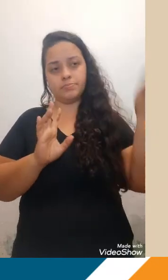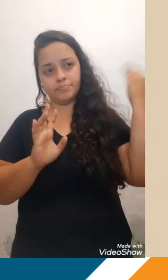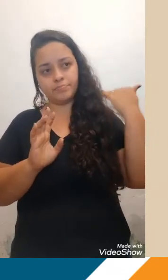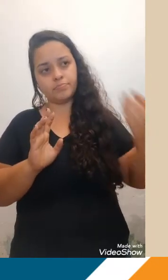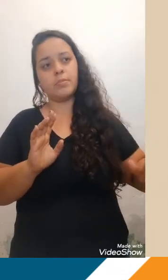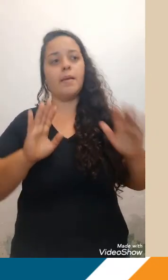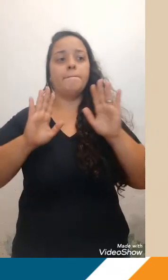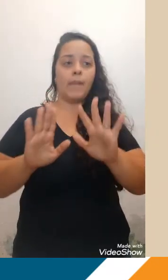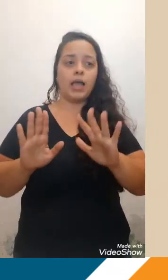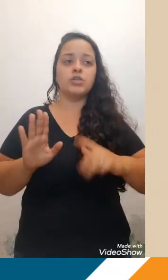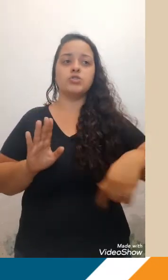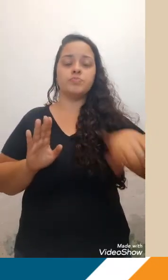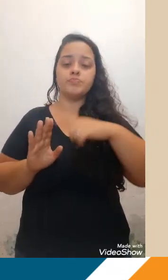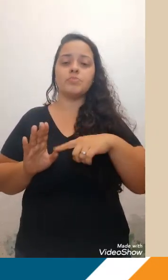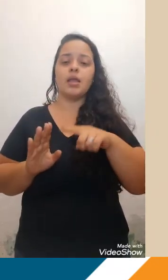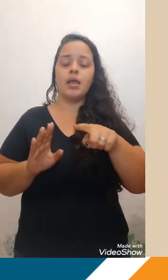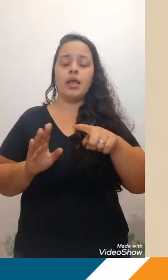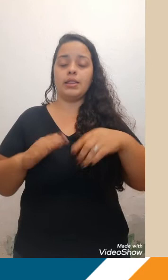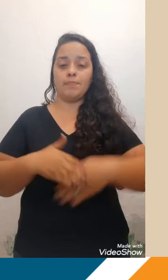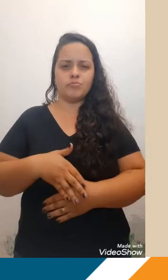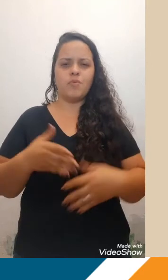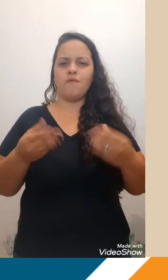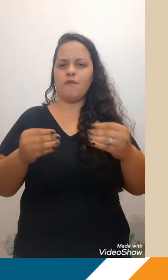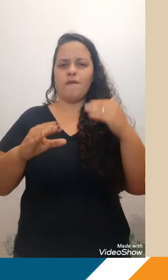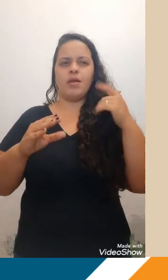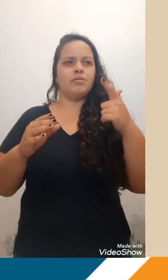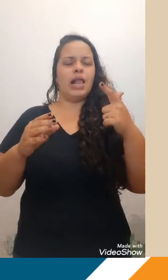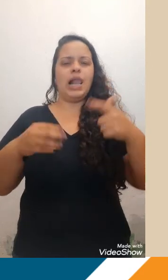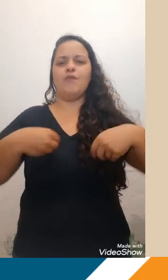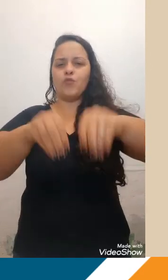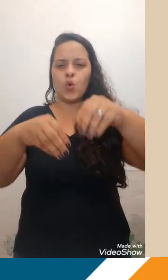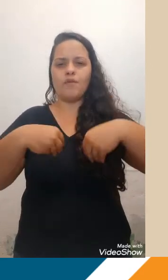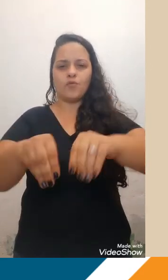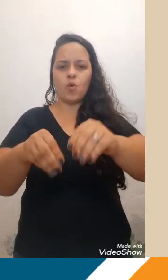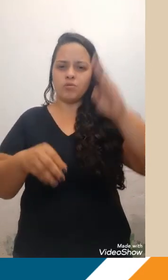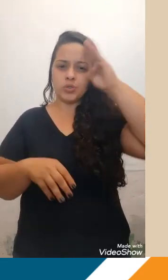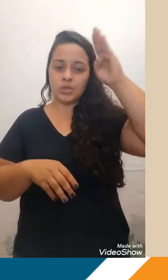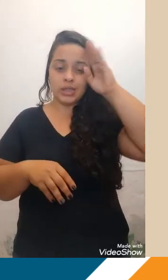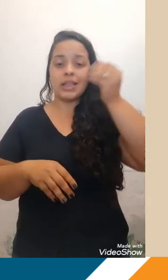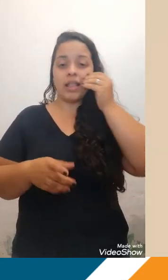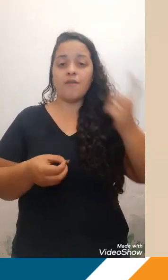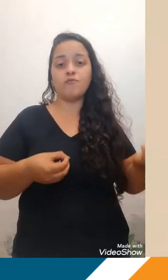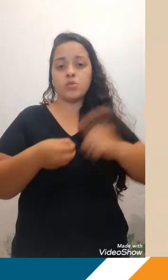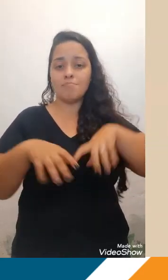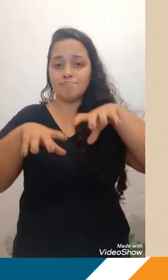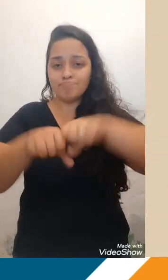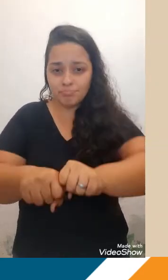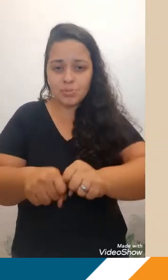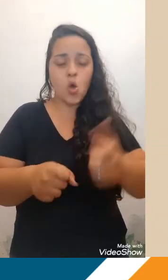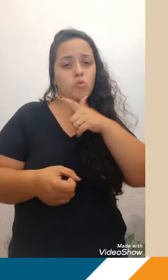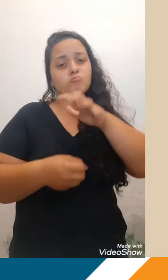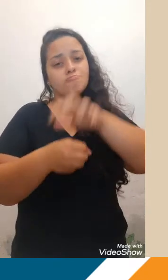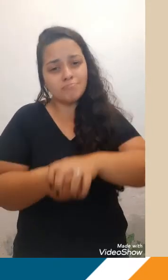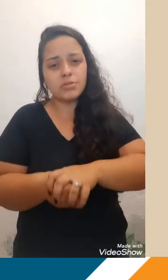momento. No entanto, Napoleão enviou diversas tropas com o objetivo de tentar dominar a ilha,